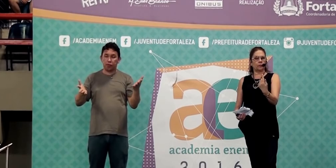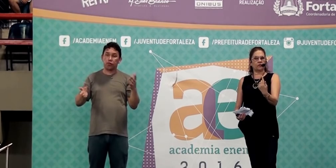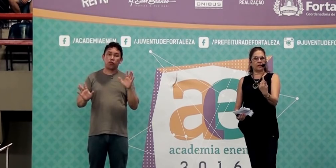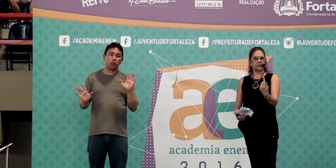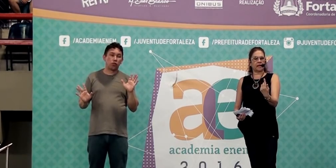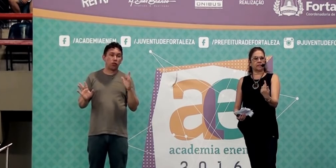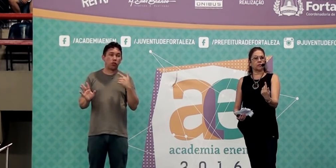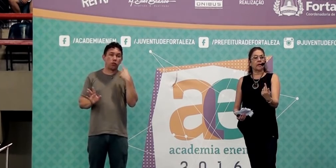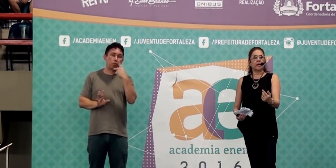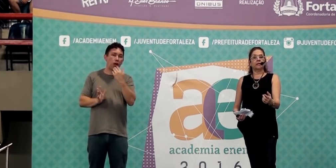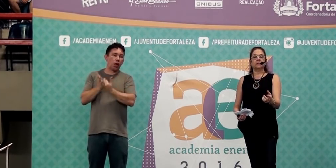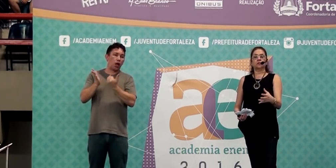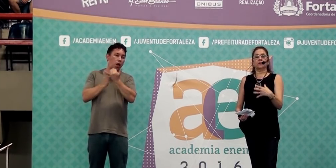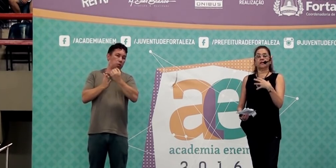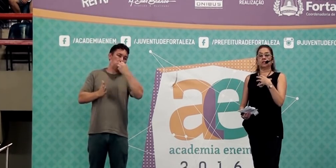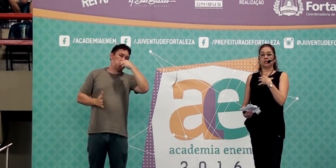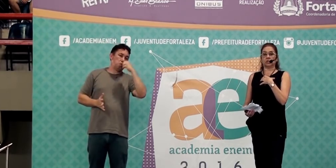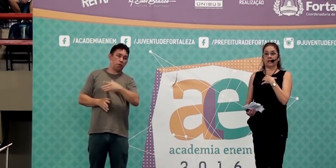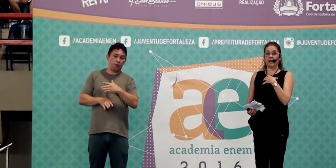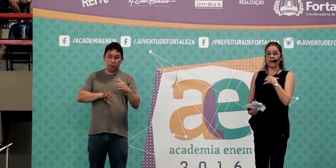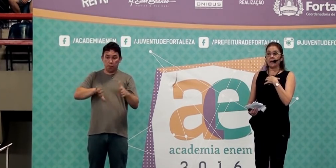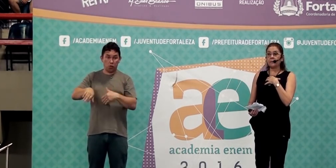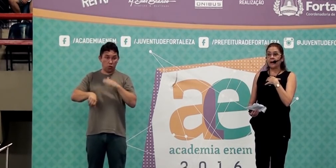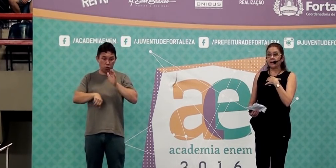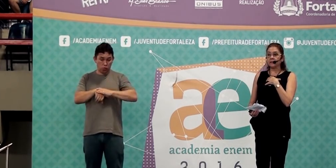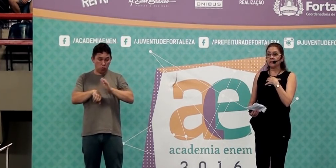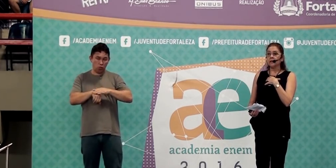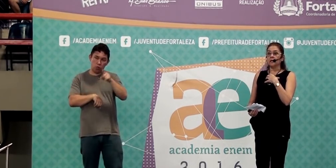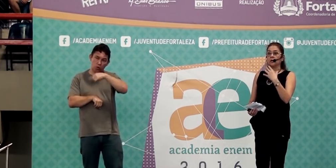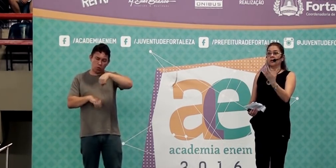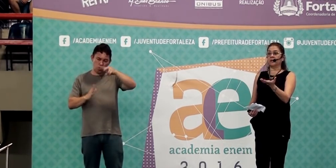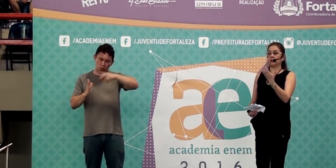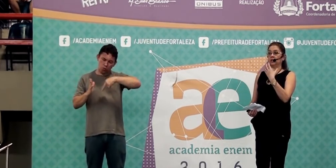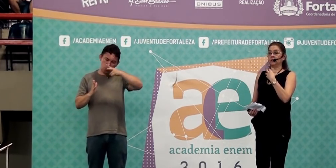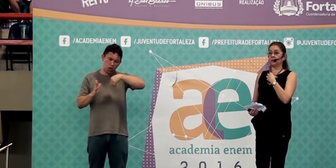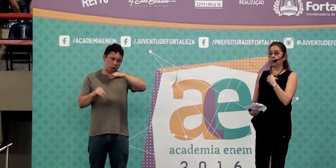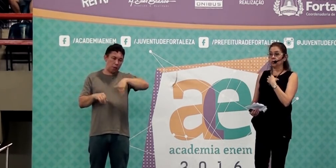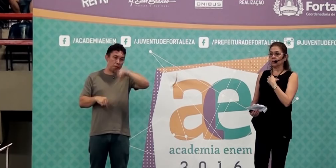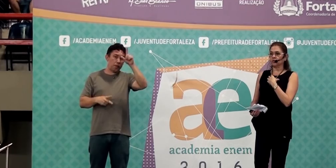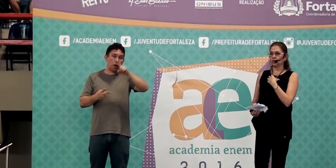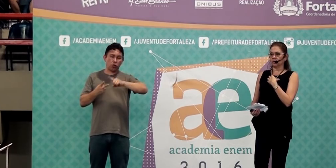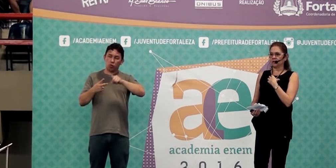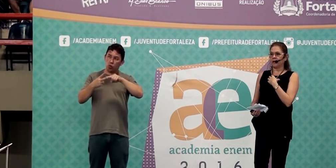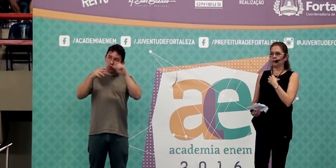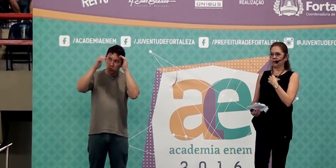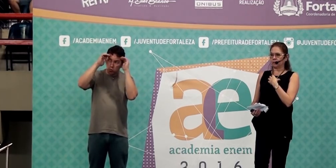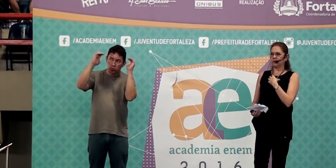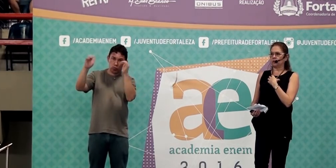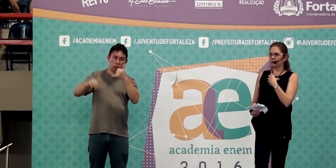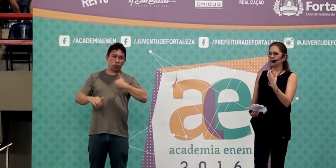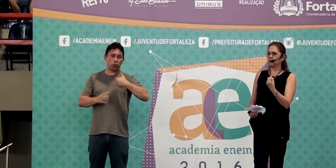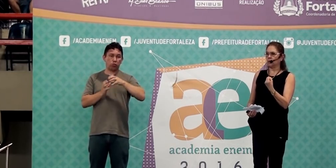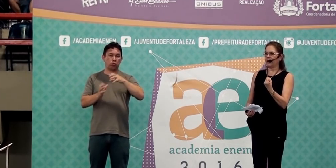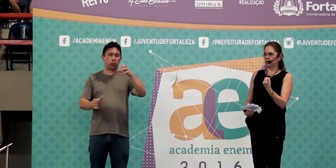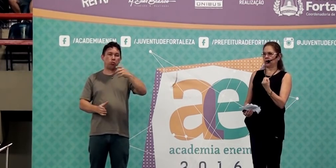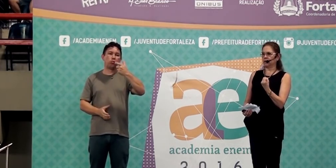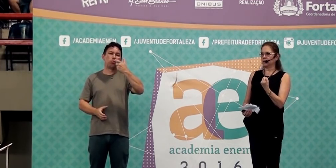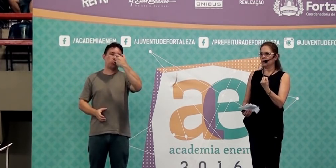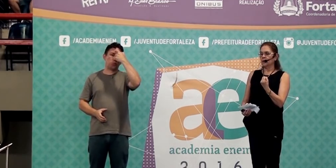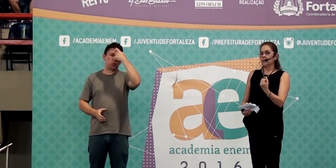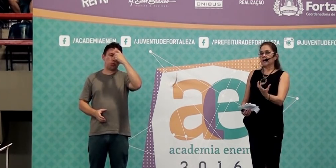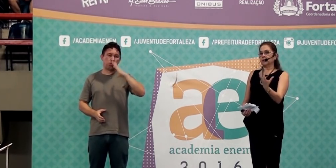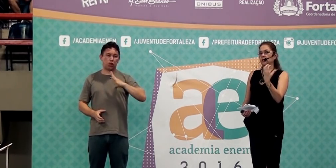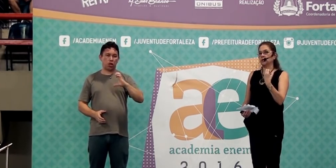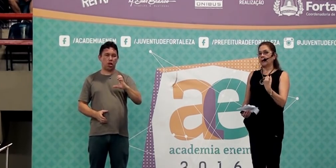que não promover excesso. Ele diz, quando a gente lê mais e quando a gente escuta os conselhos das pessoas que são